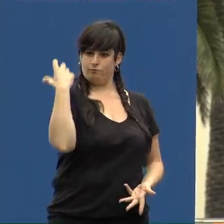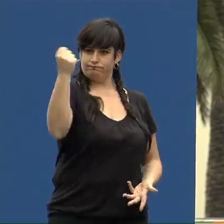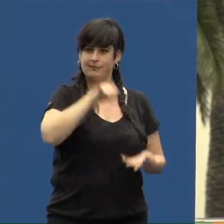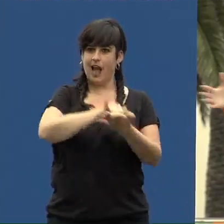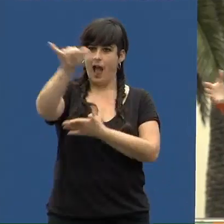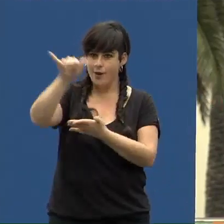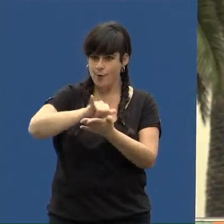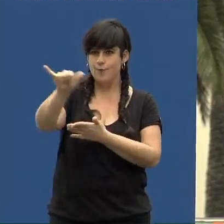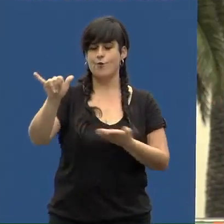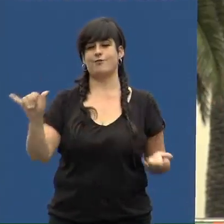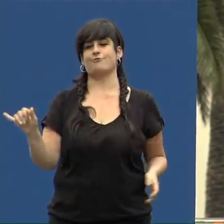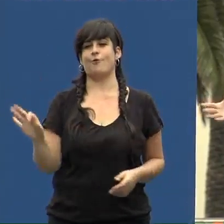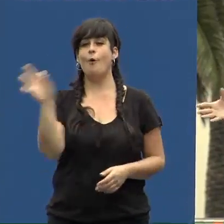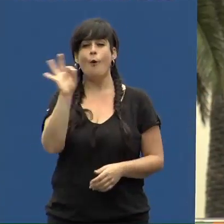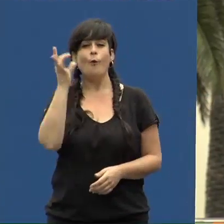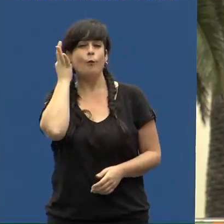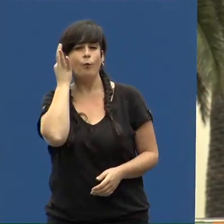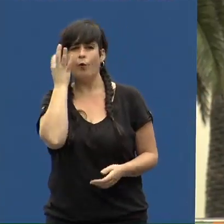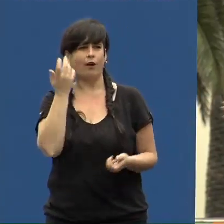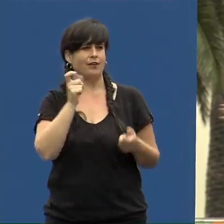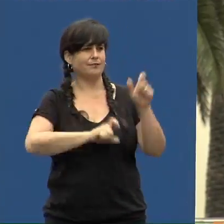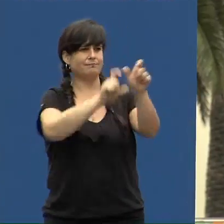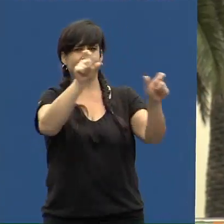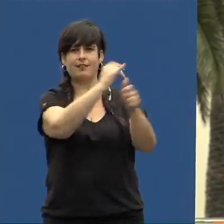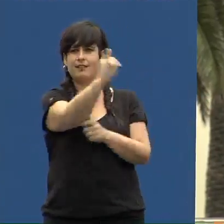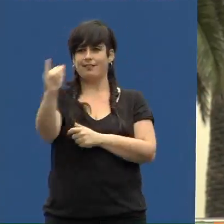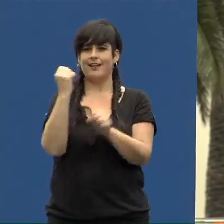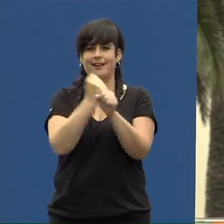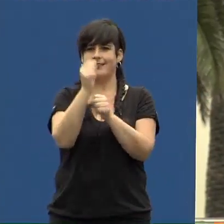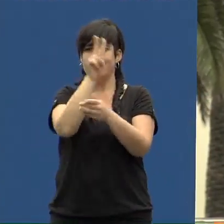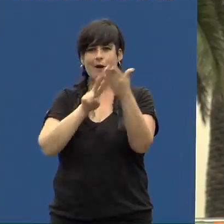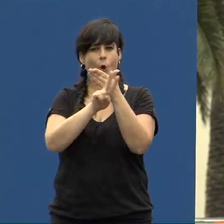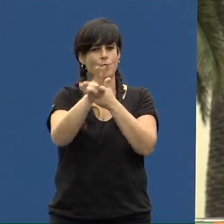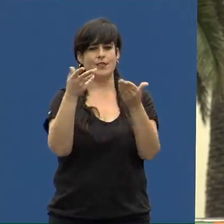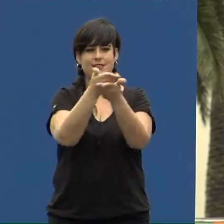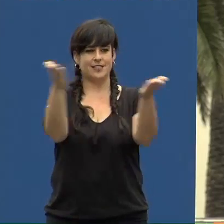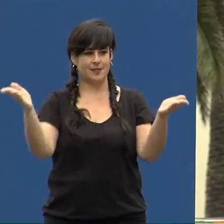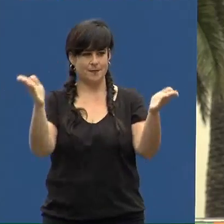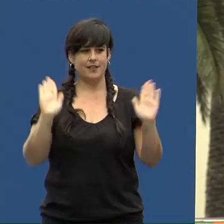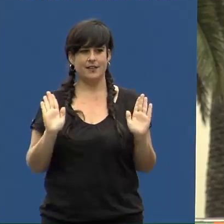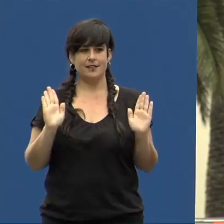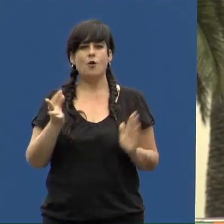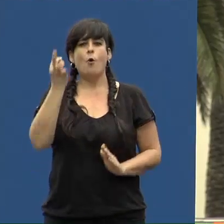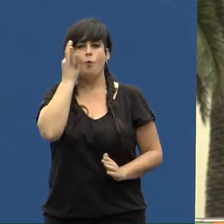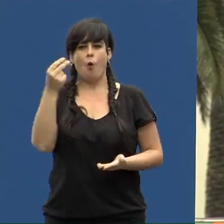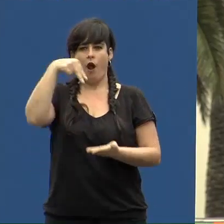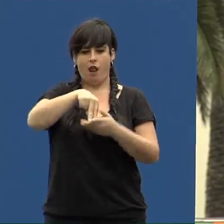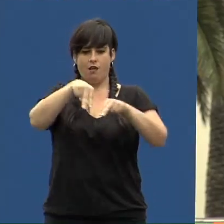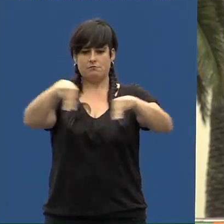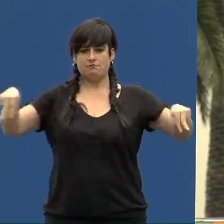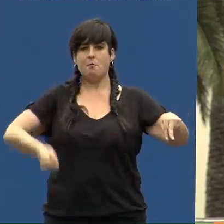aeropuerto. Las mujeres están por todas partes haciendo un montón de trabajos invisibles. Solo falta que estén más mujeres aquí sobre el